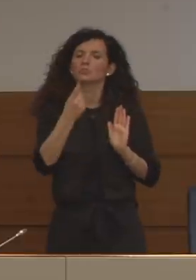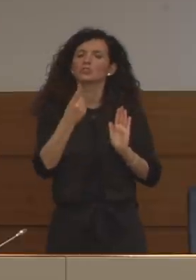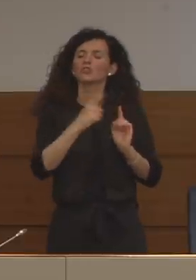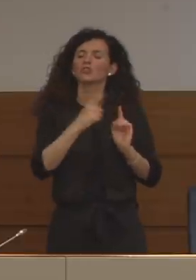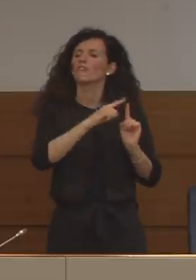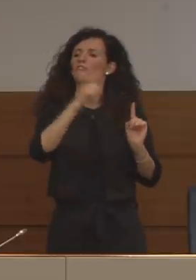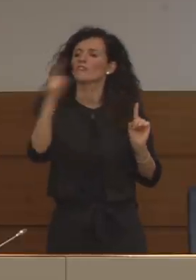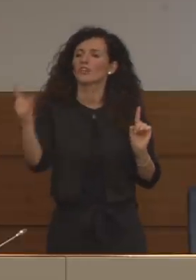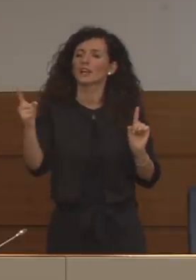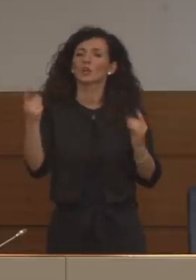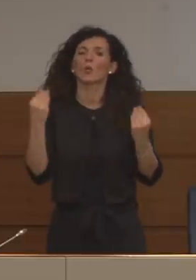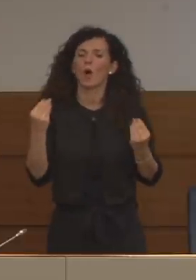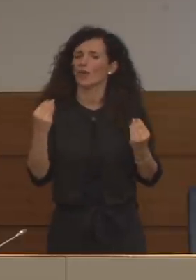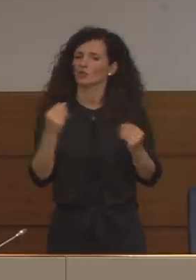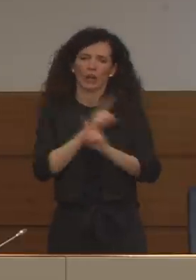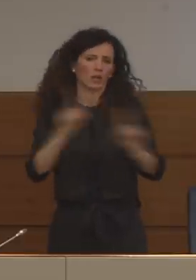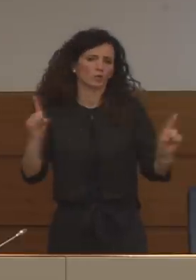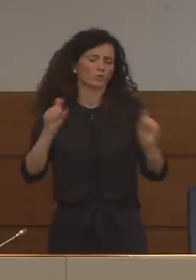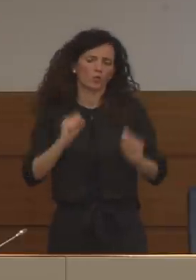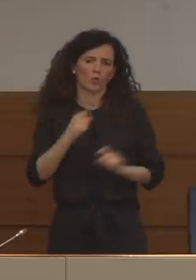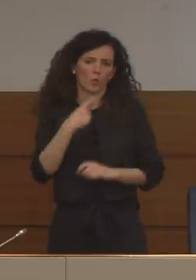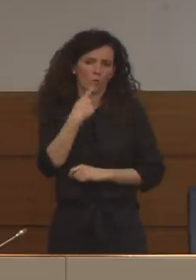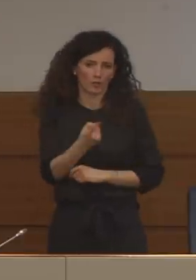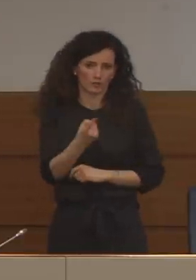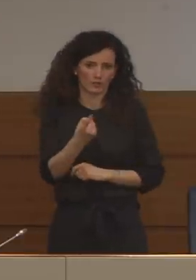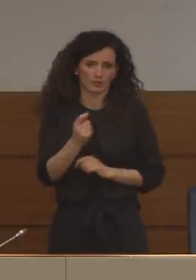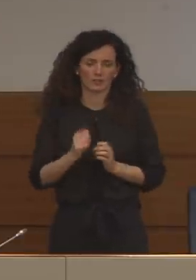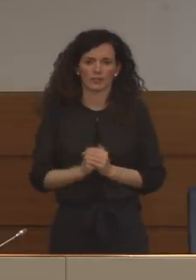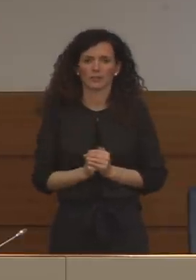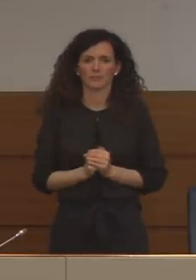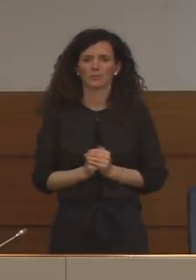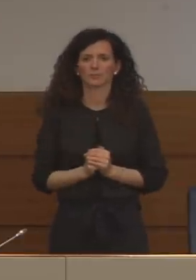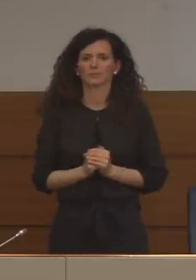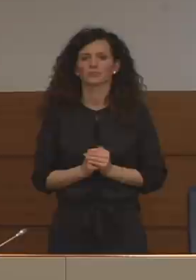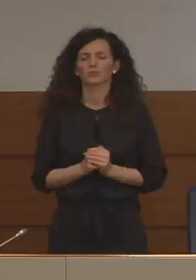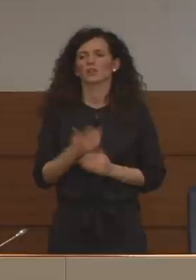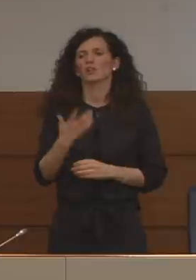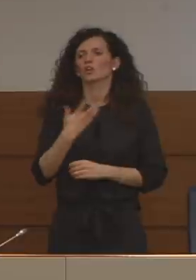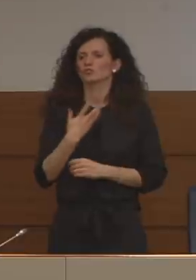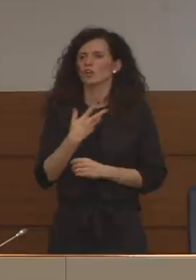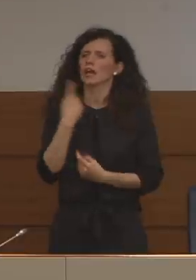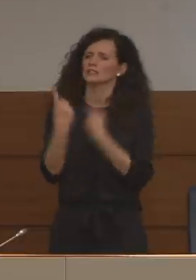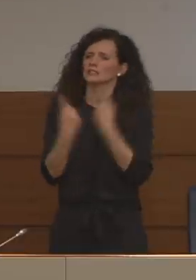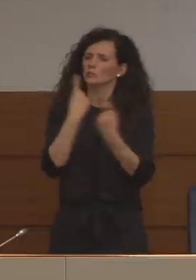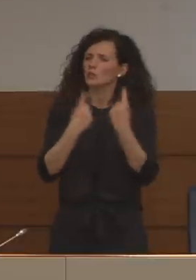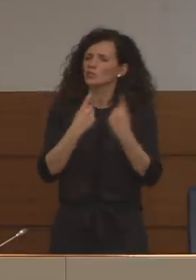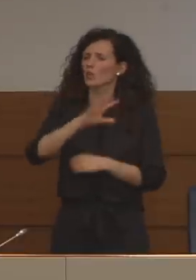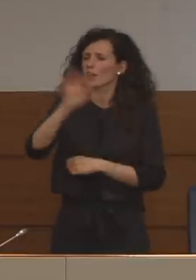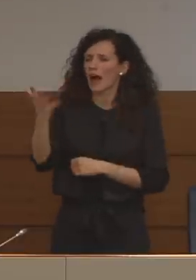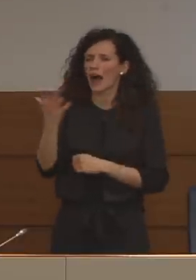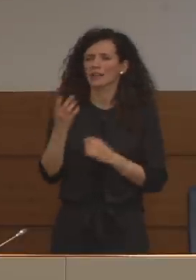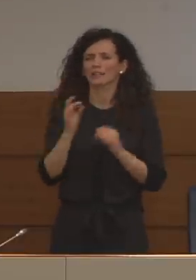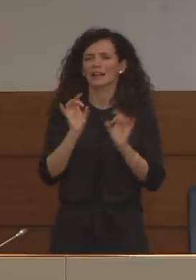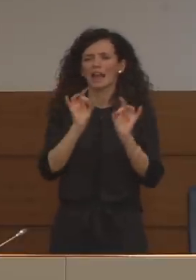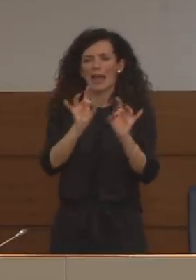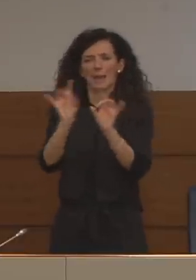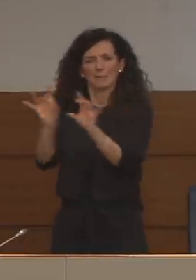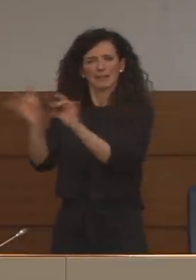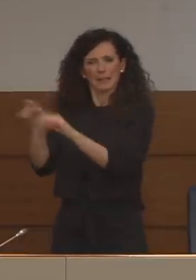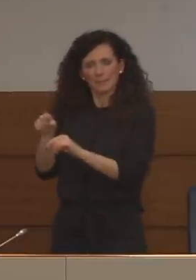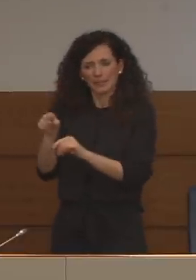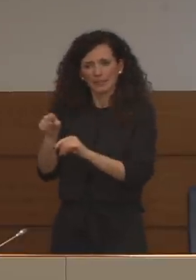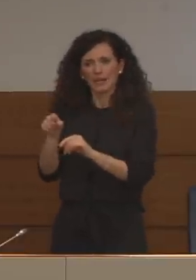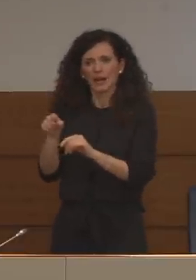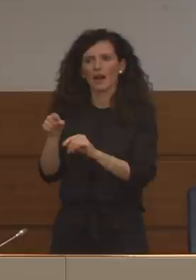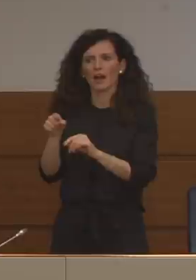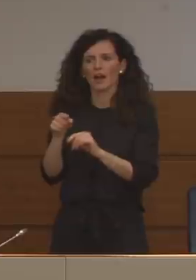chiaro chi però se guardiamo altre situazioni epidemic che si sono presentate nel